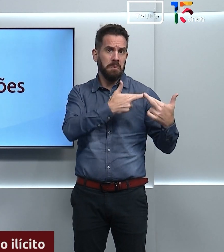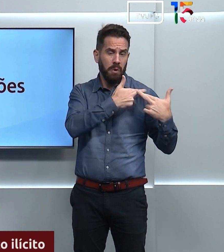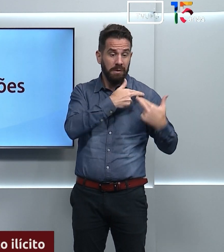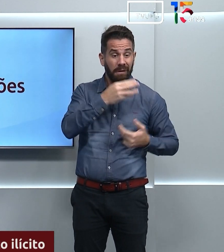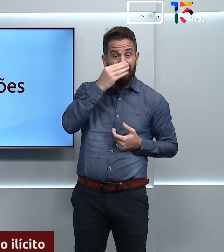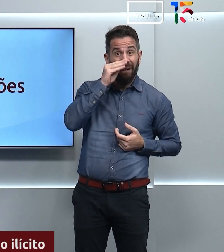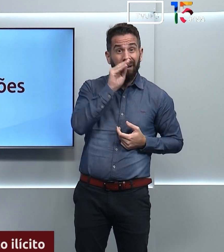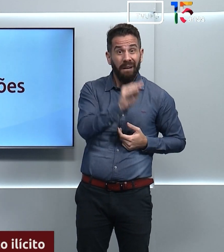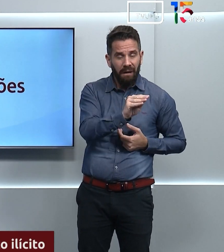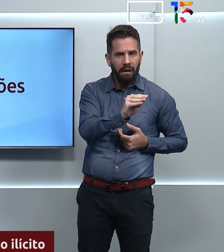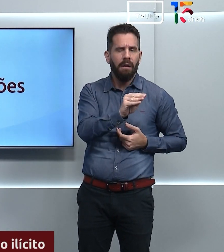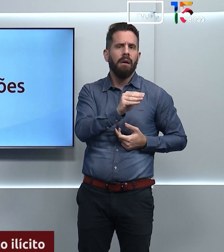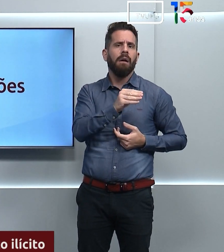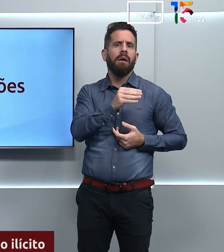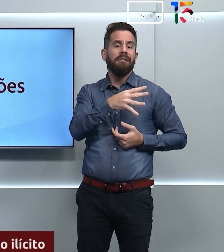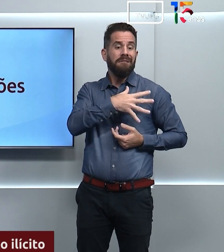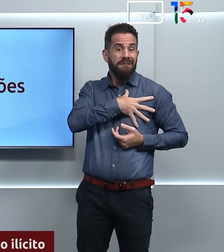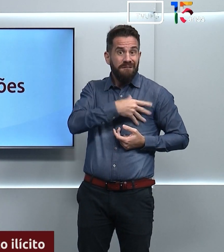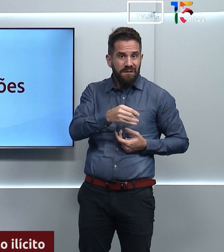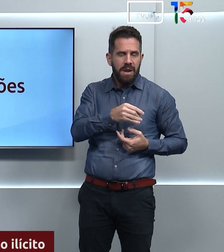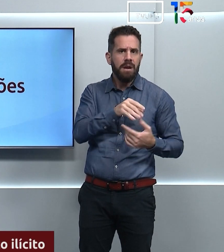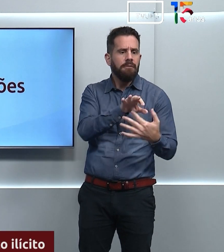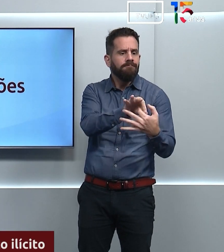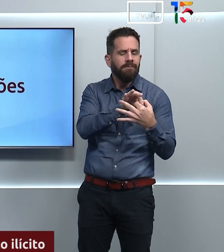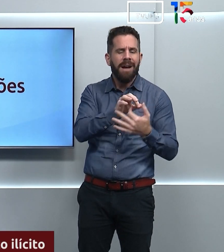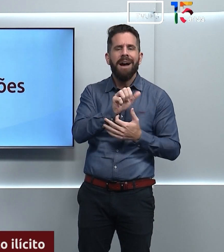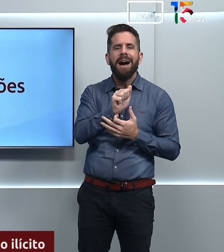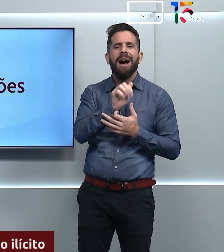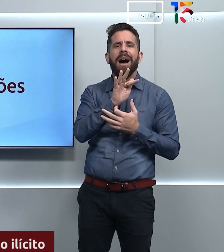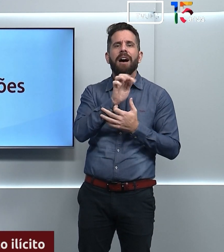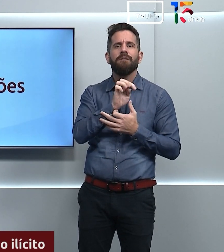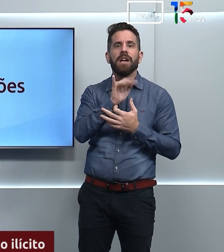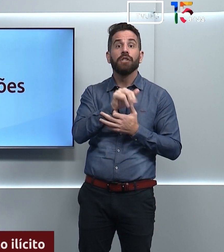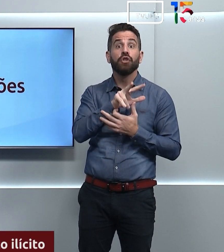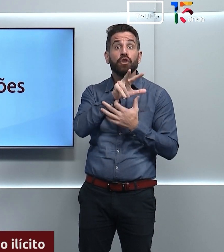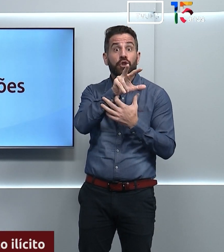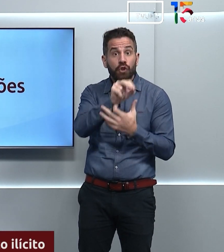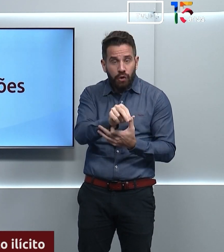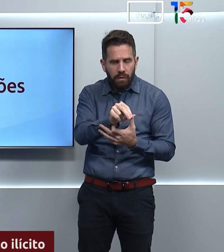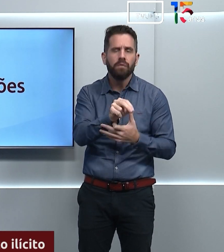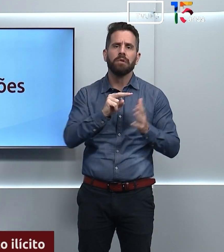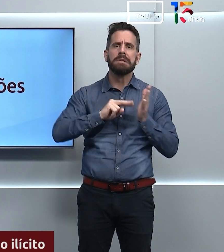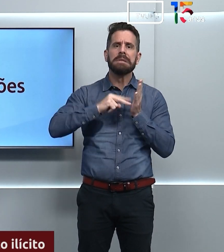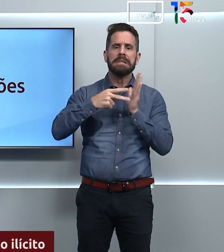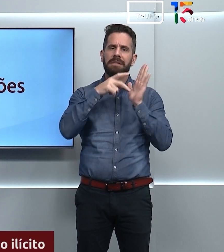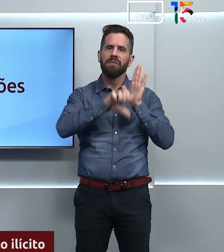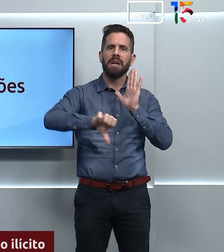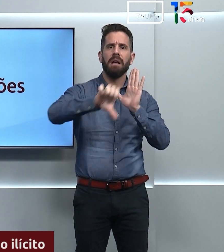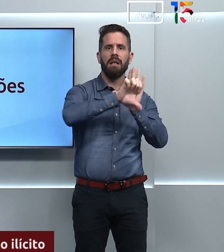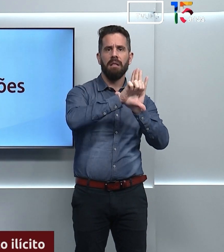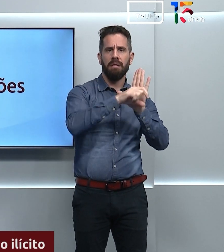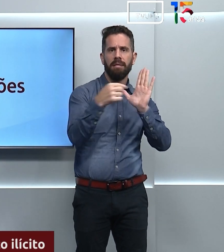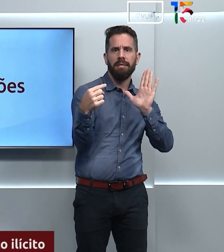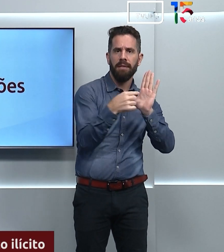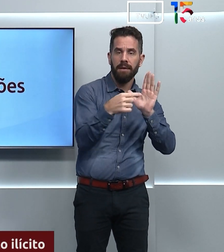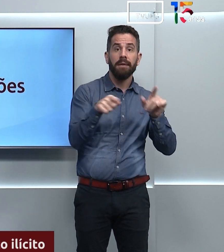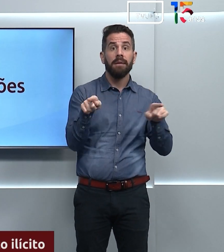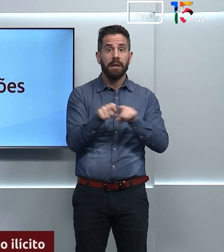ou responsável legal, desde que efetivamente comprovadas as consequências negativas do